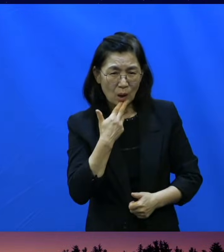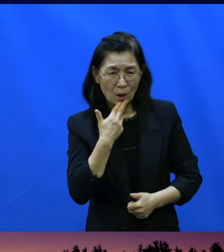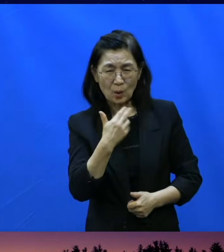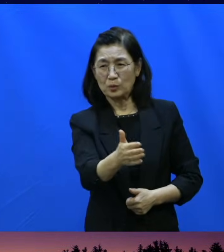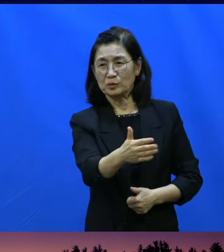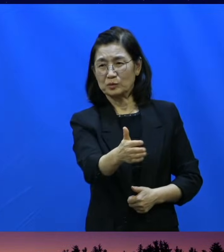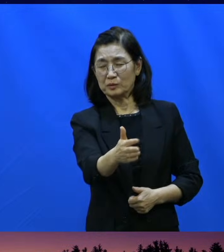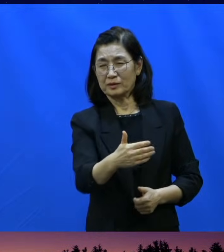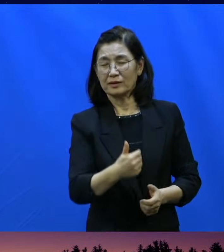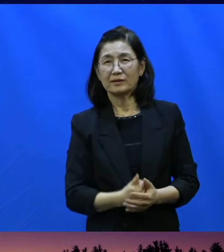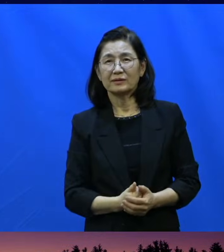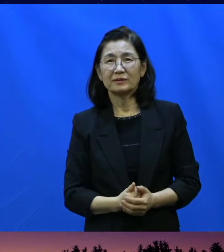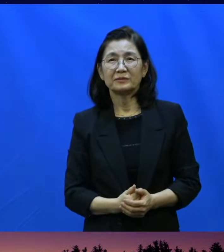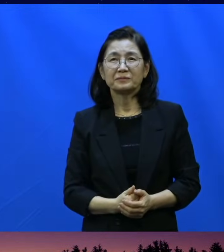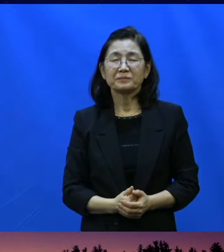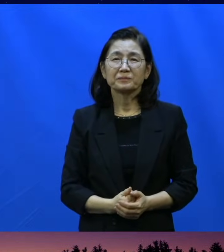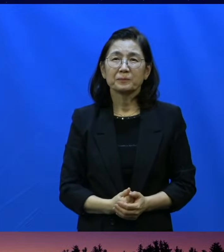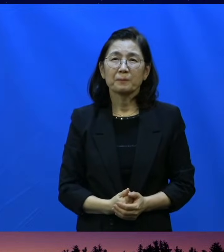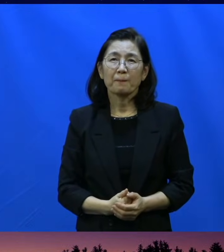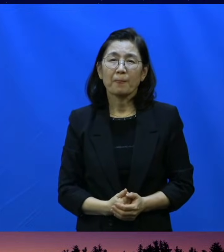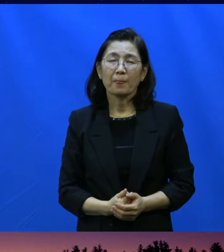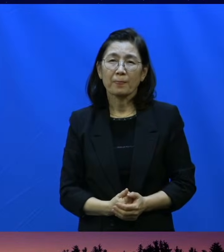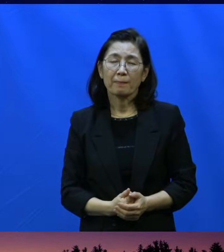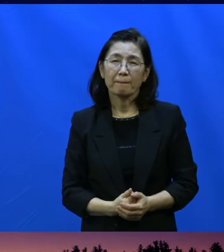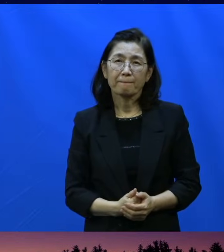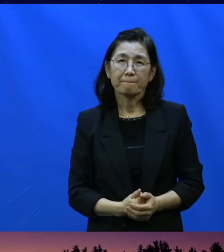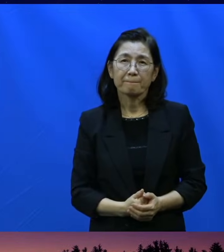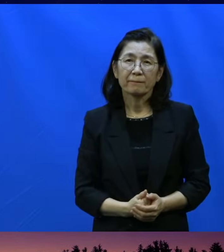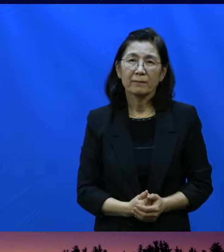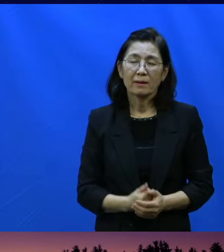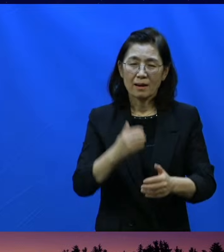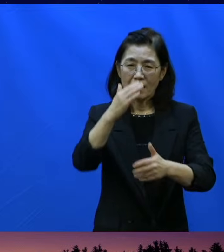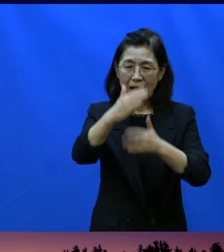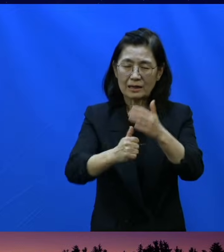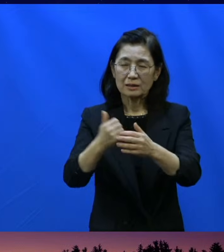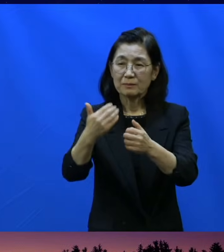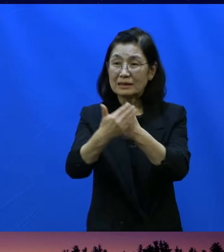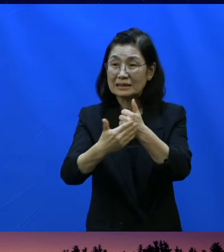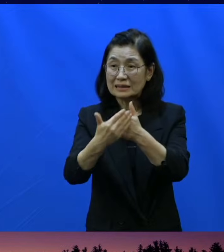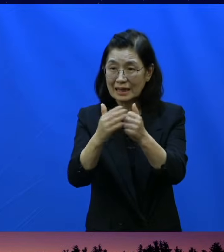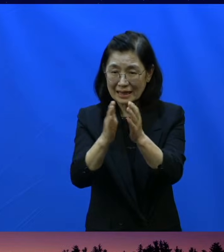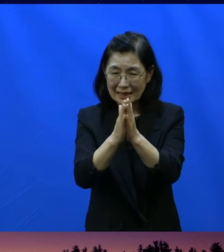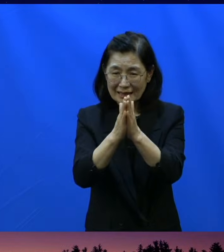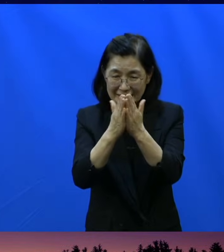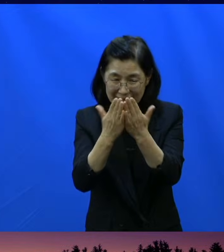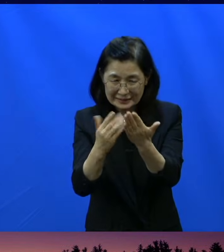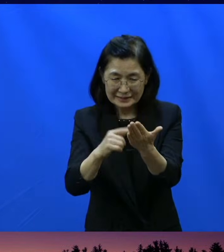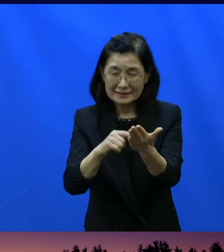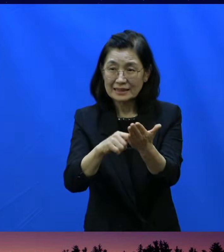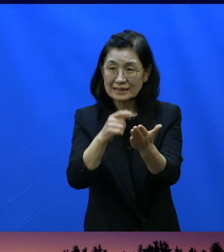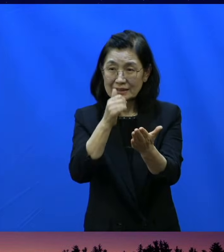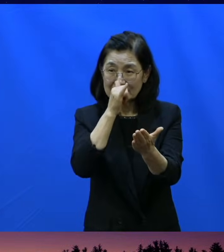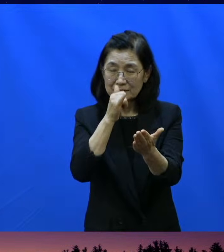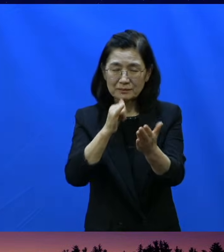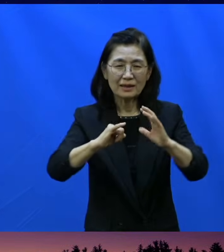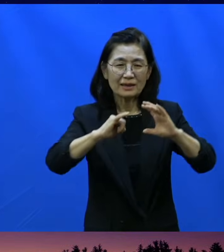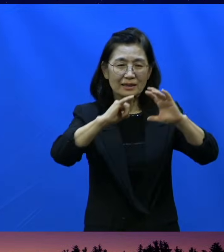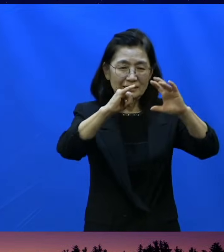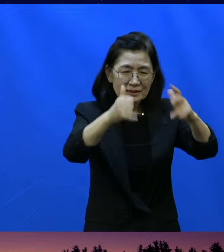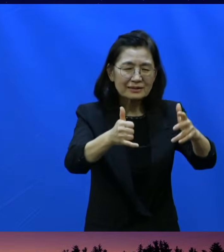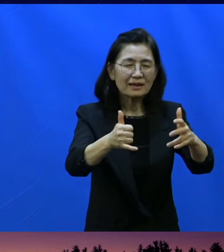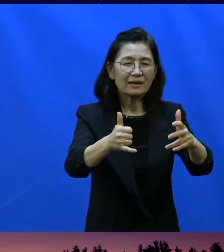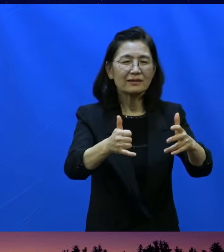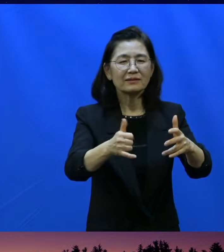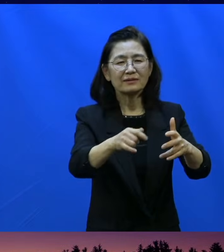지은 한 올라온 하나님의 은혜인가요? 그 책 진짜 좋은 책이죠. 은혜에 대한 얘기를 했어요. 세상에는 뭐가 없어요? 은혜가